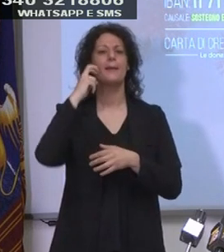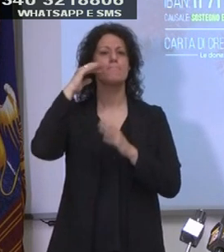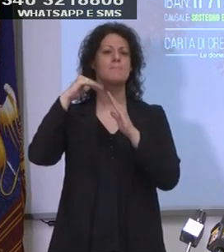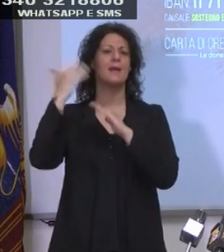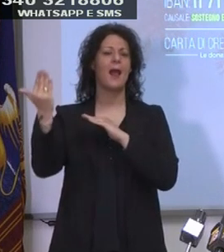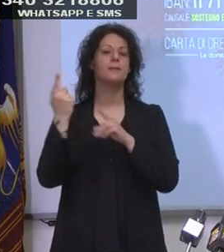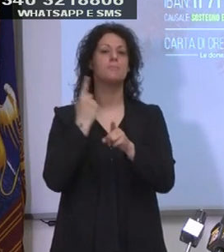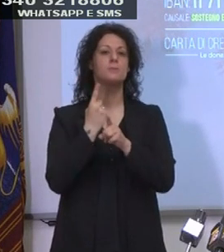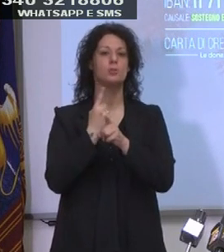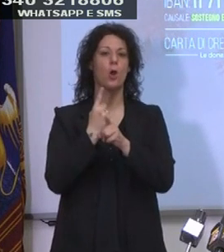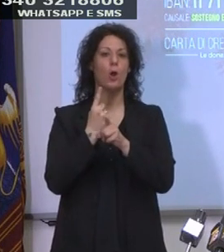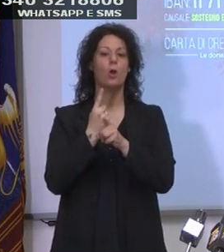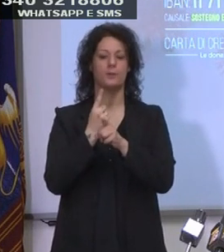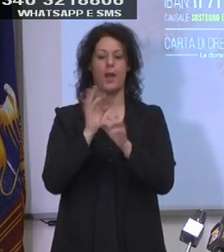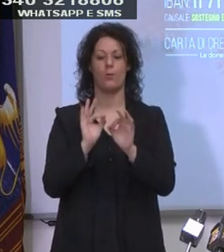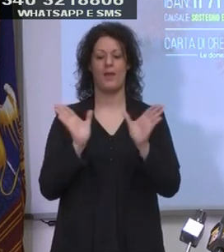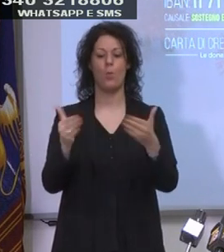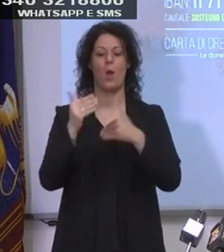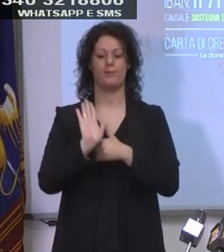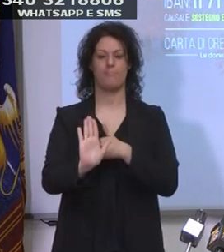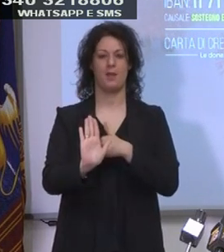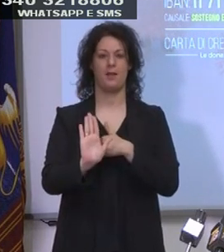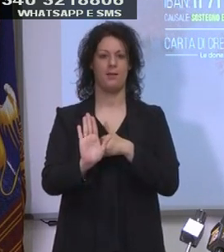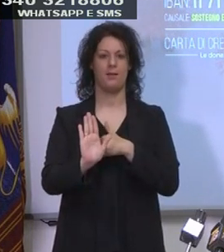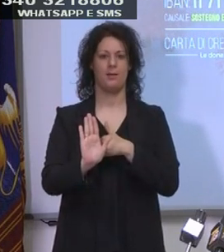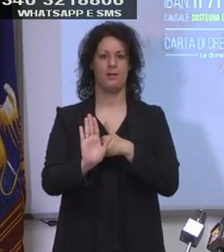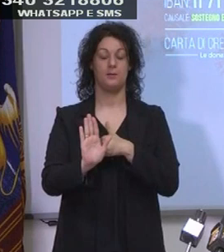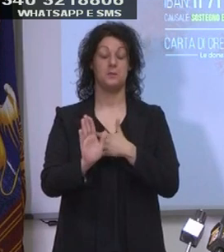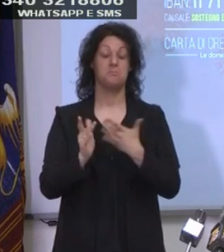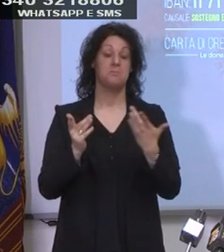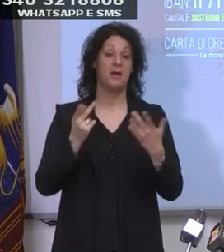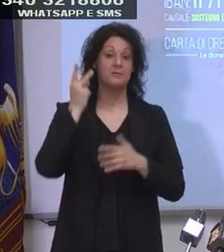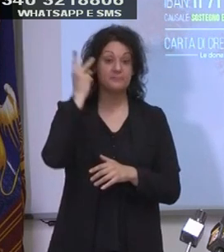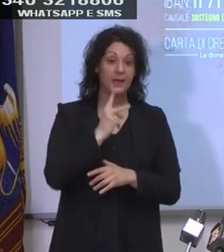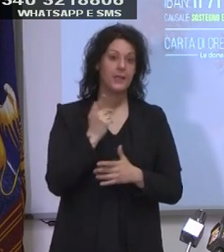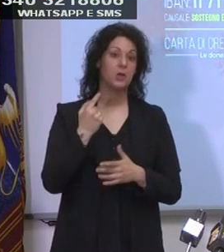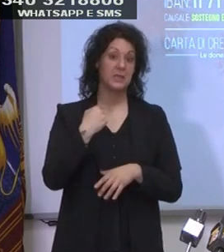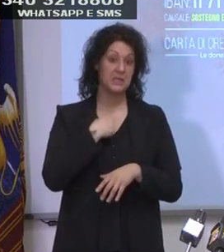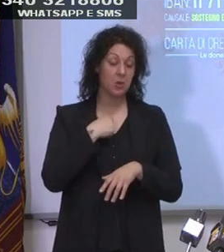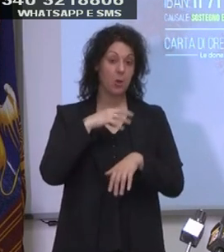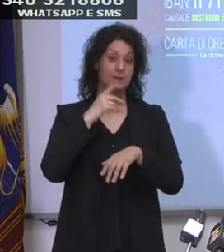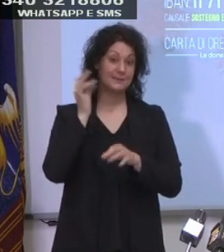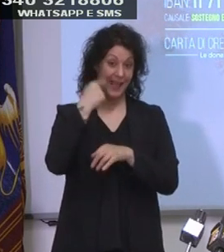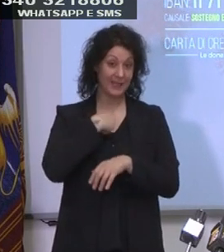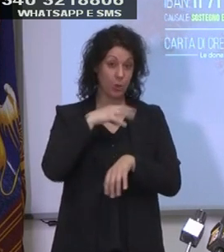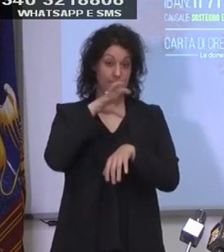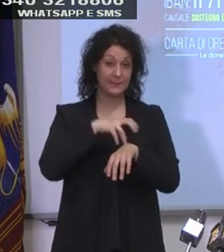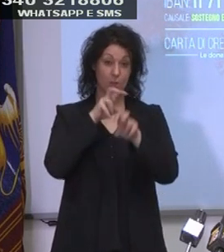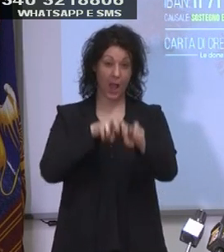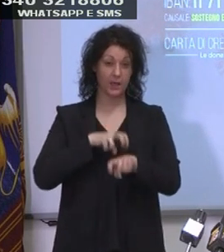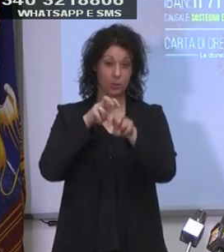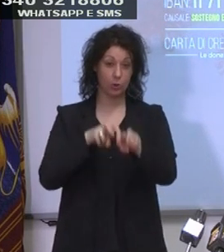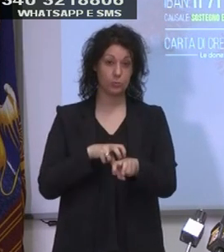a una sanatoria, cioè, sinceramente io se fossi stato ministro dell'agricoltura non l'avrei assolutamente affrontato,